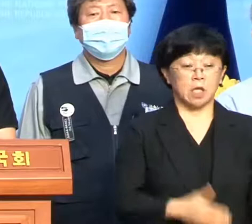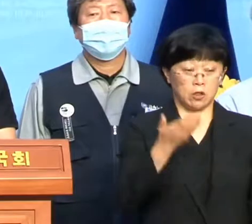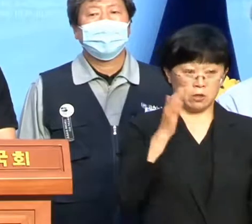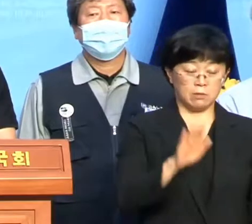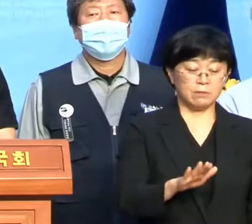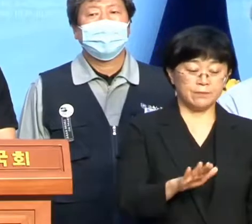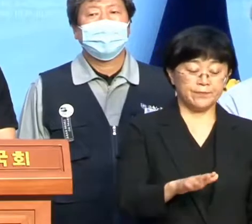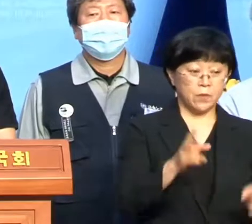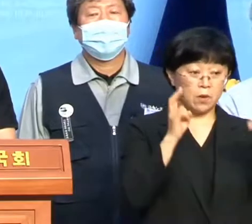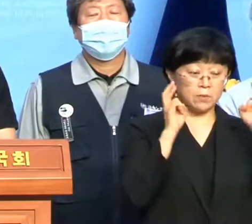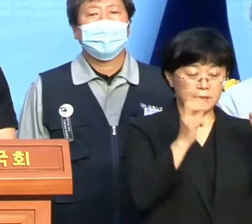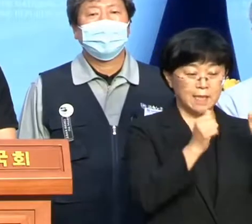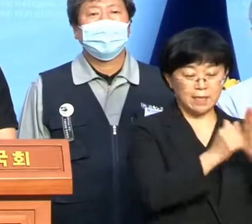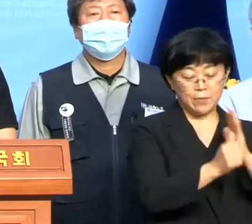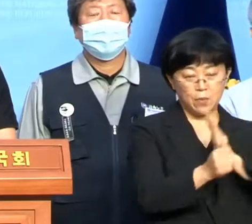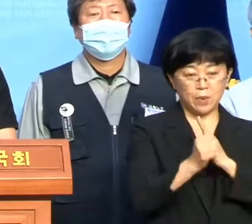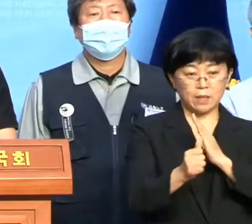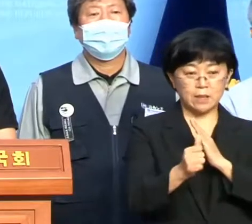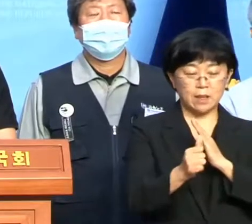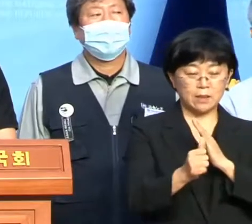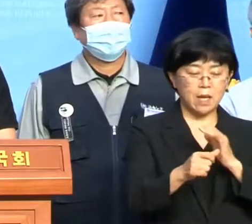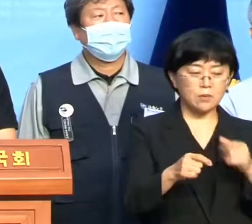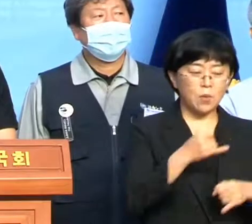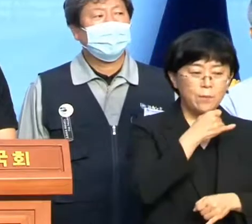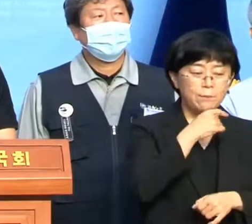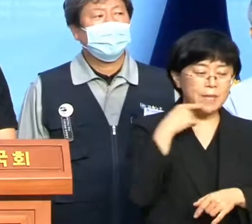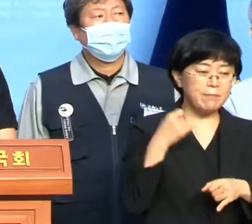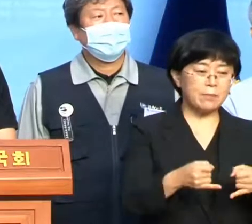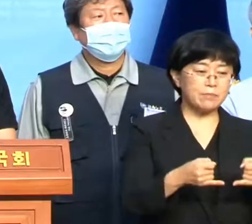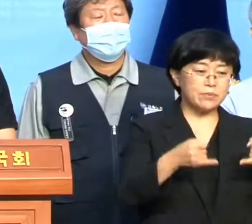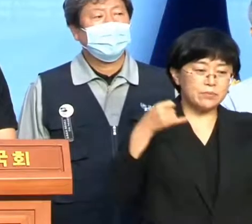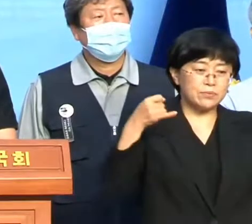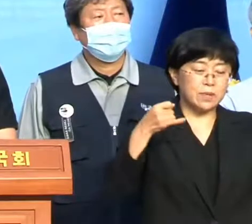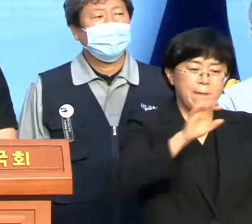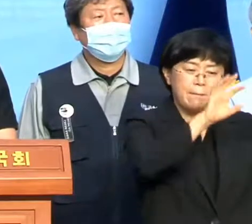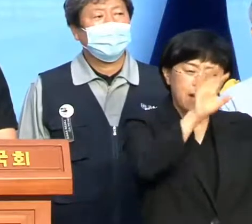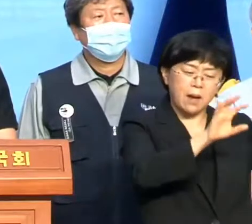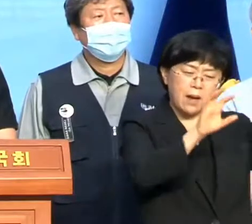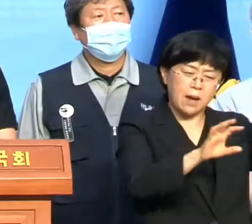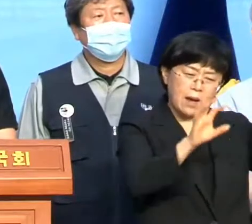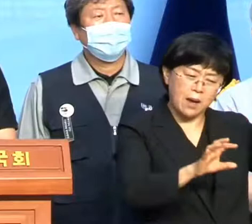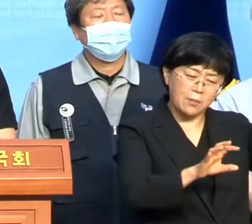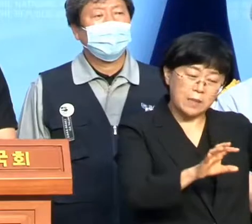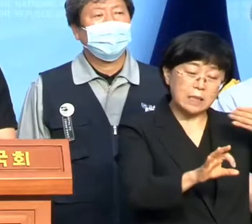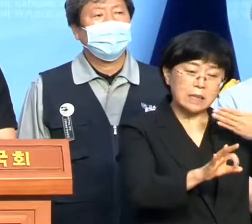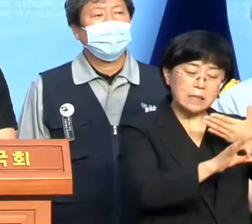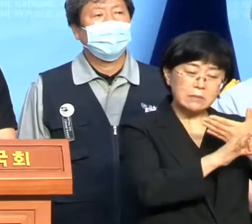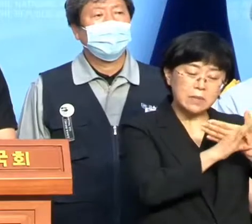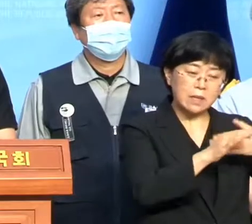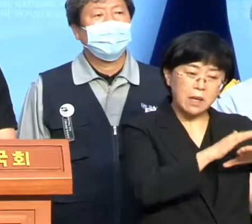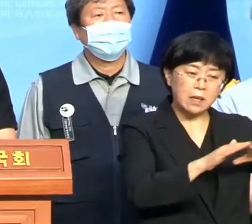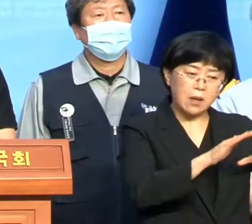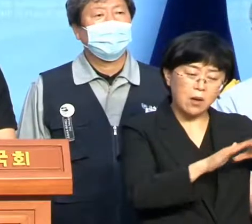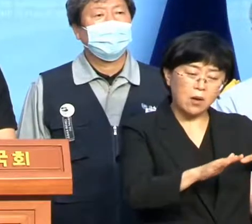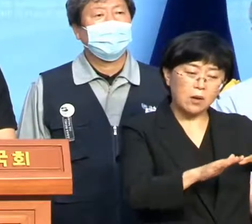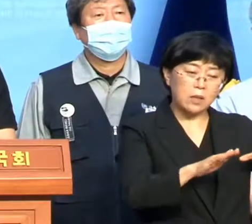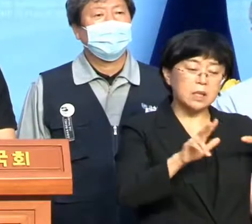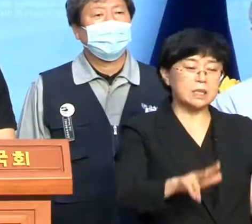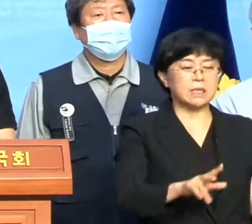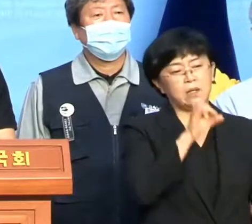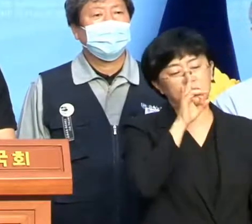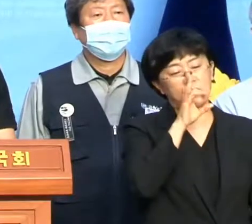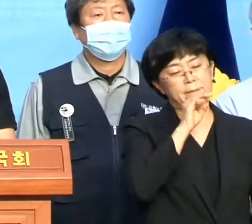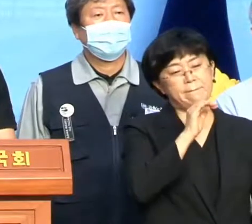업체 대표들 빚더미 만 키워왔던 도돌이표 음 시방 편도 이제는 한계에